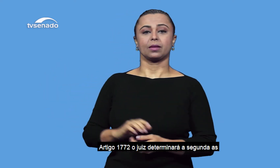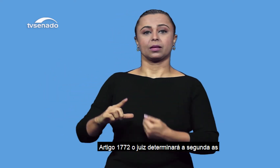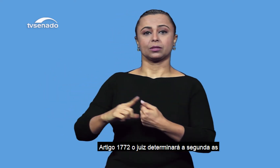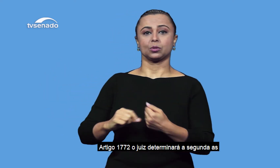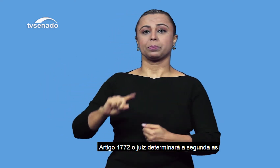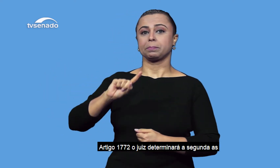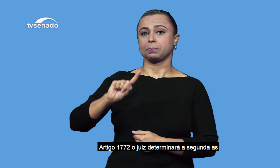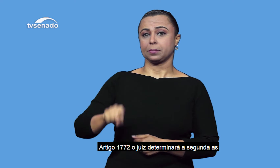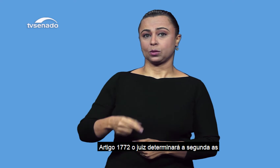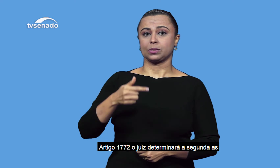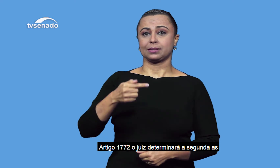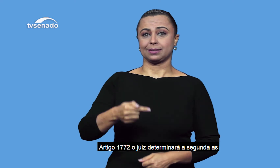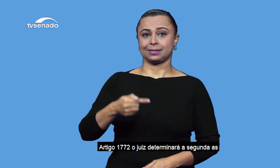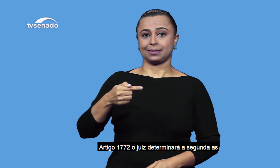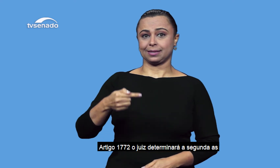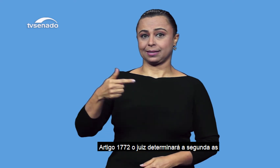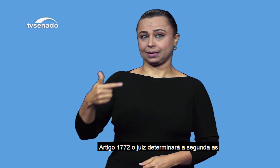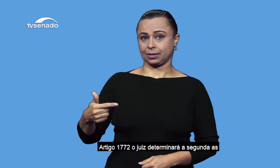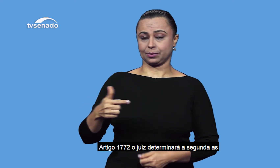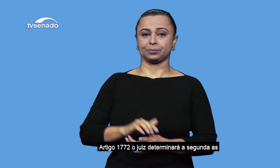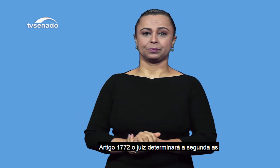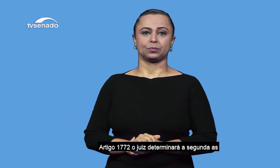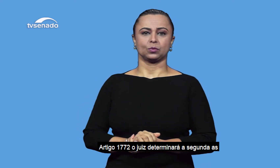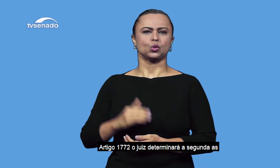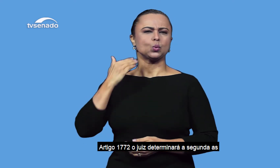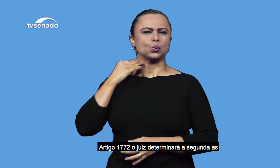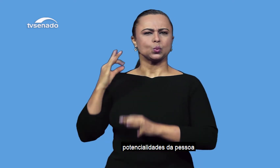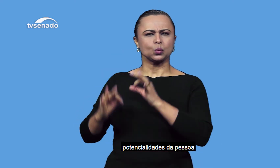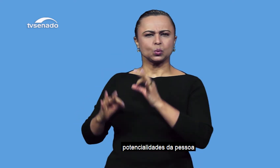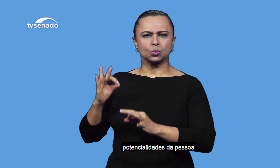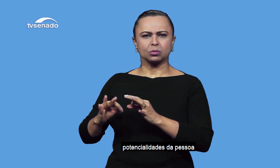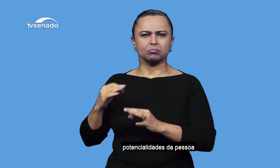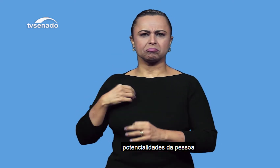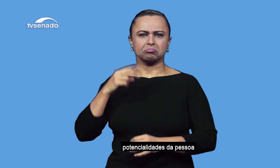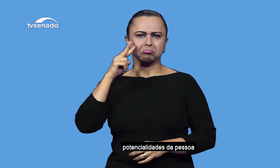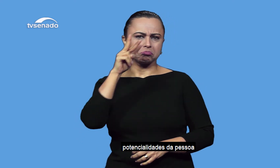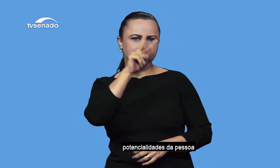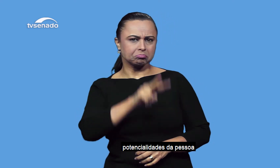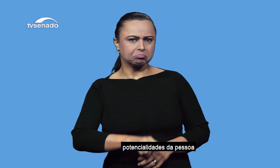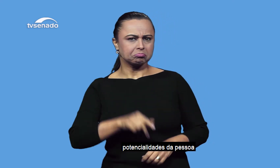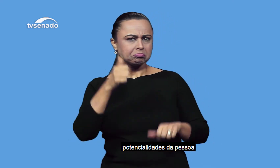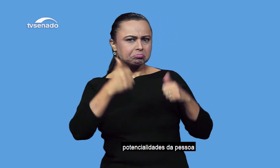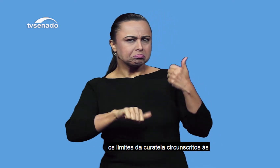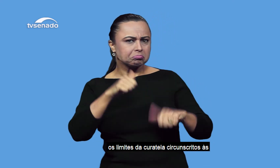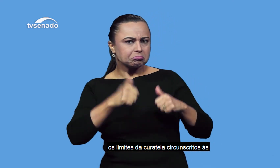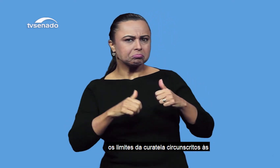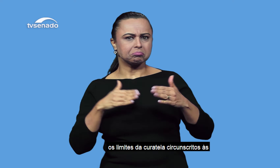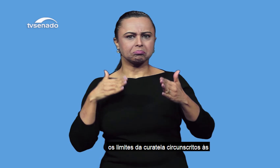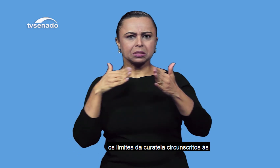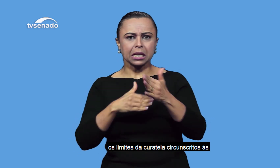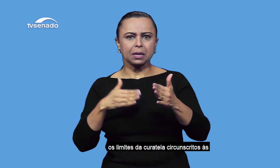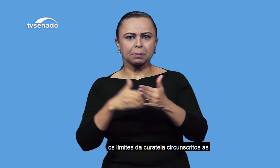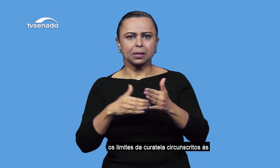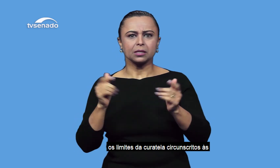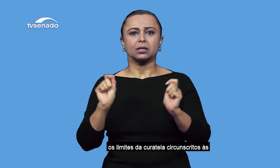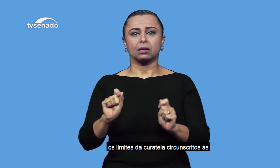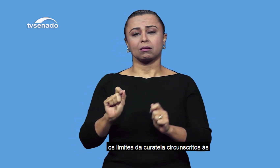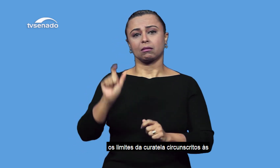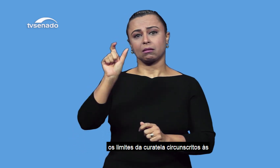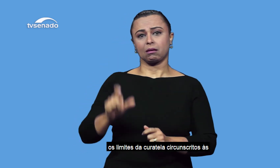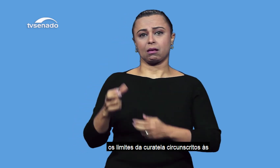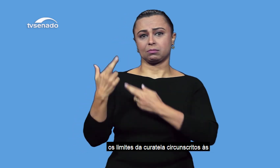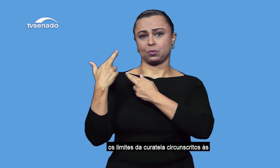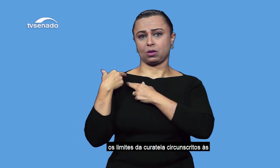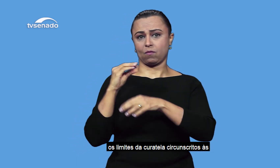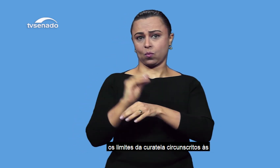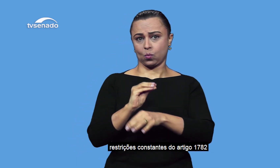1772 o juiz determinará a segunda as potencialidades da pessoa os limites da curatela